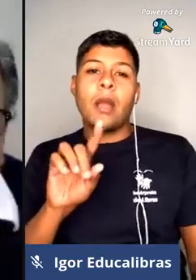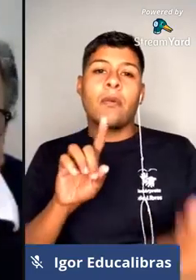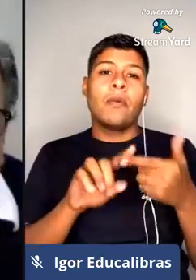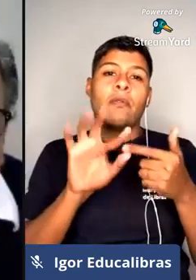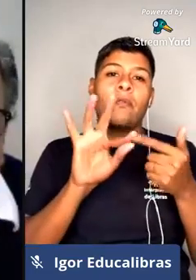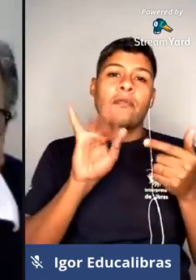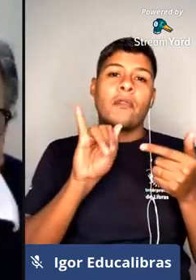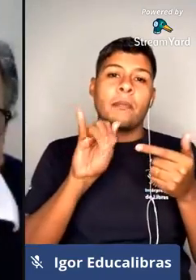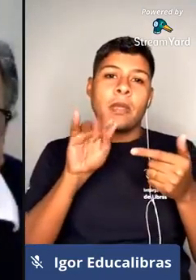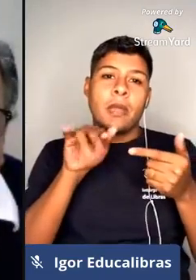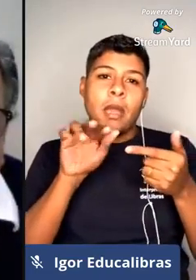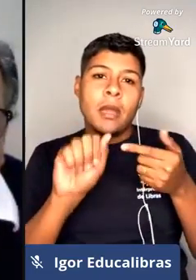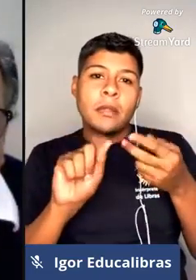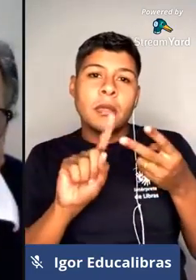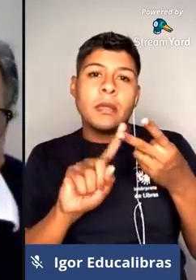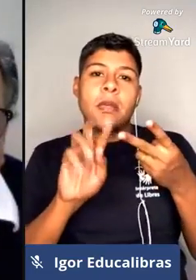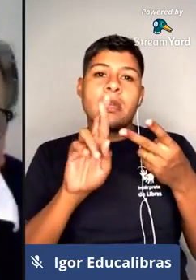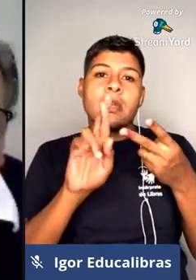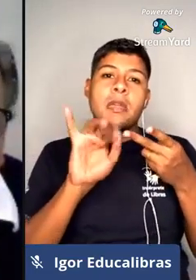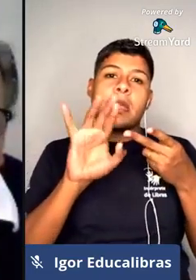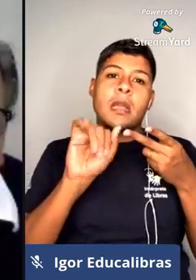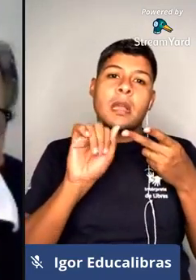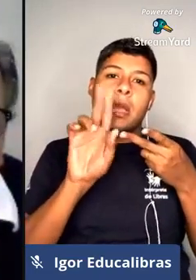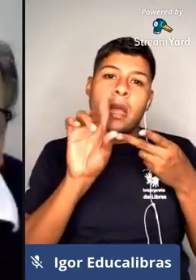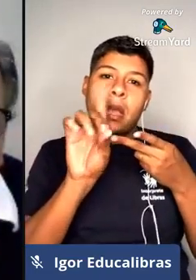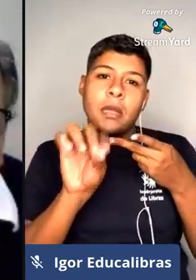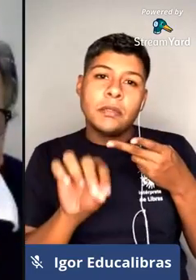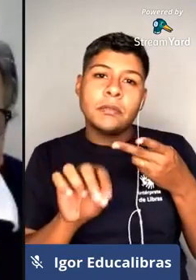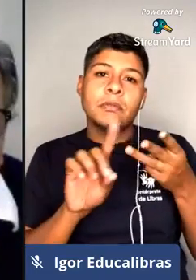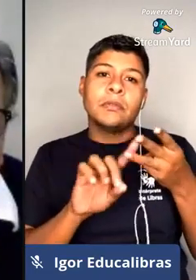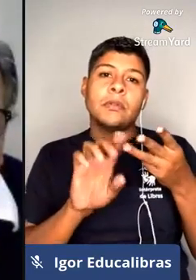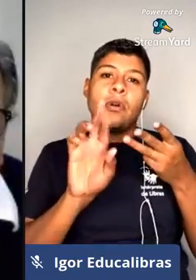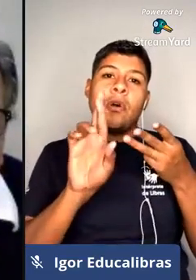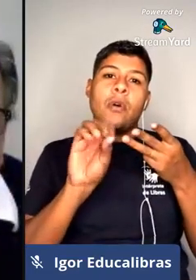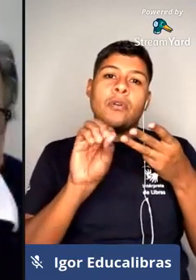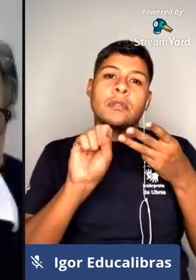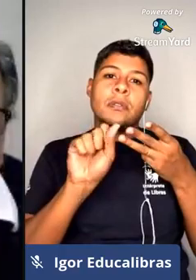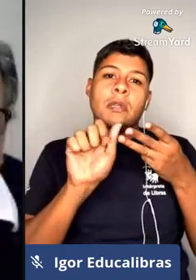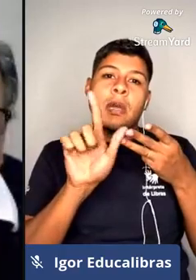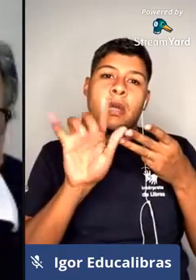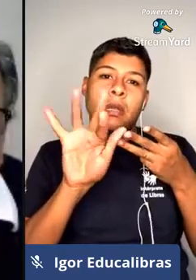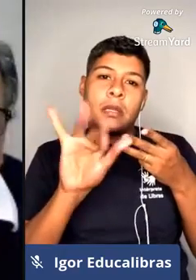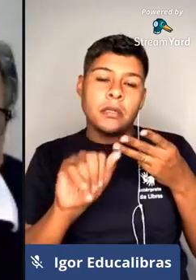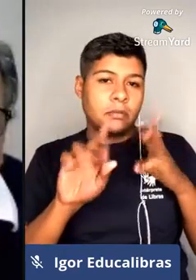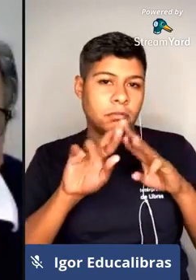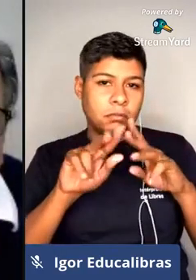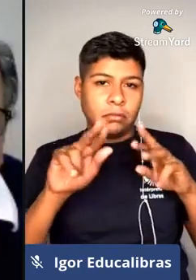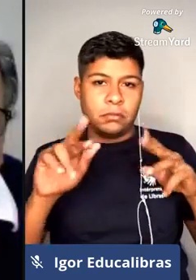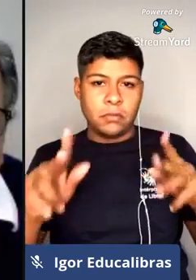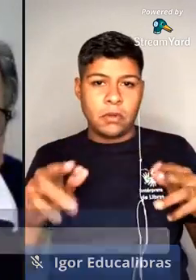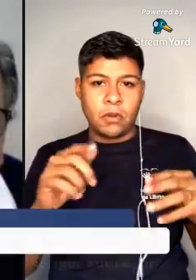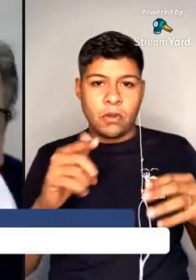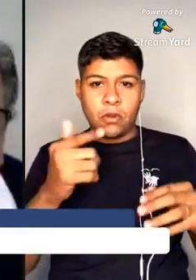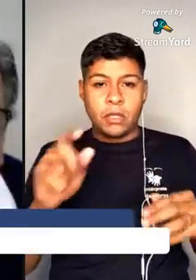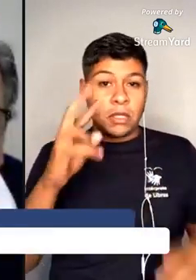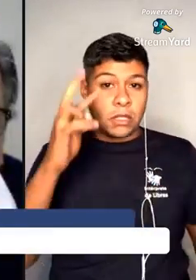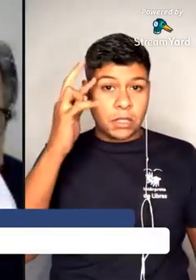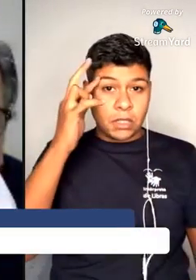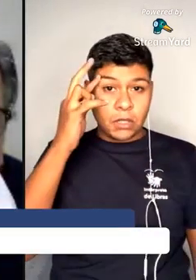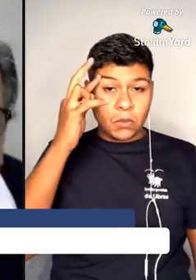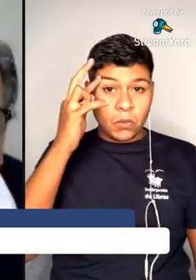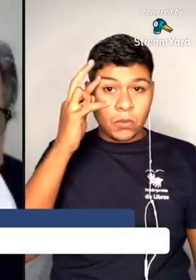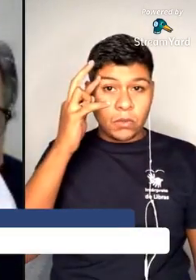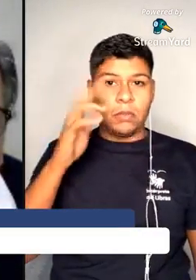Trigo, Ricardo Heidmann, Rosália Santos, Marinalva Macedo e muitos outros. Segunda-feira tem